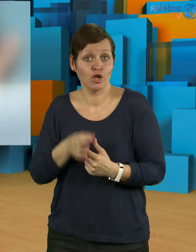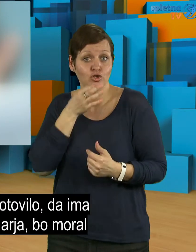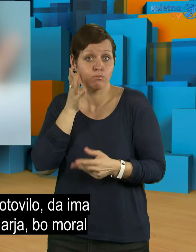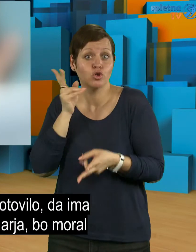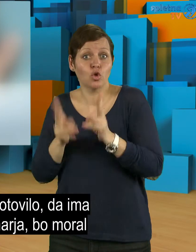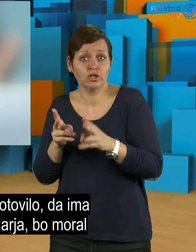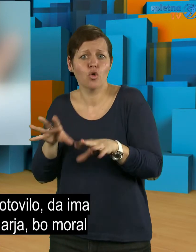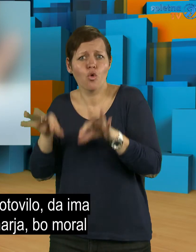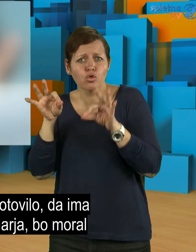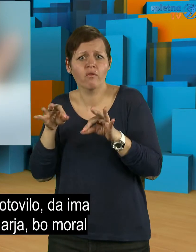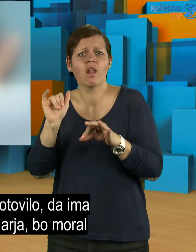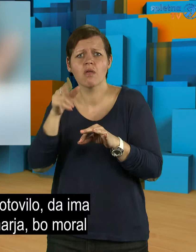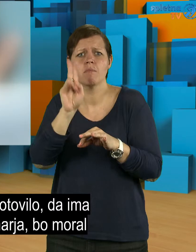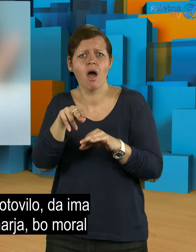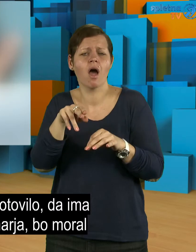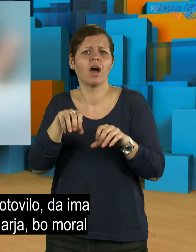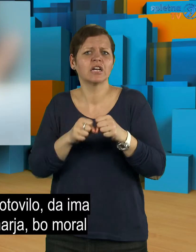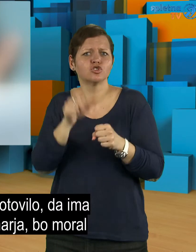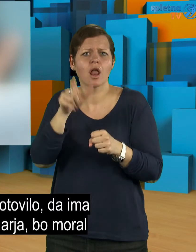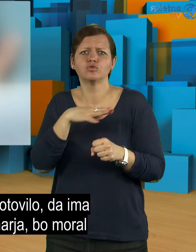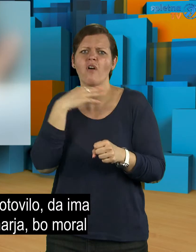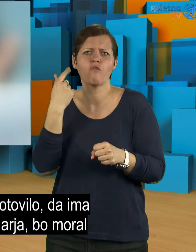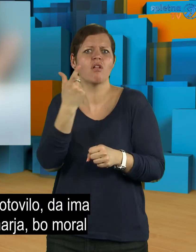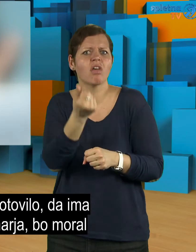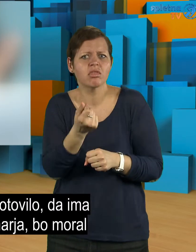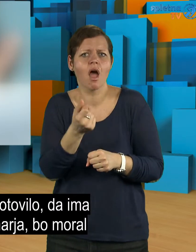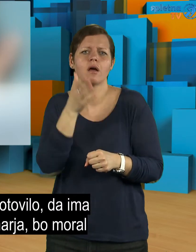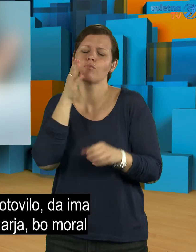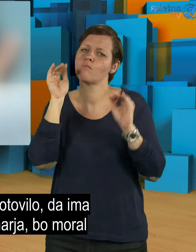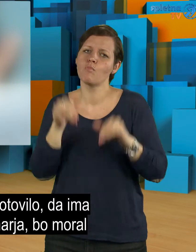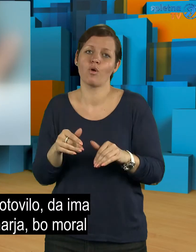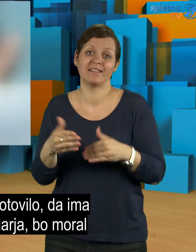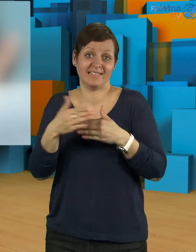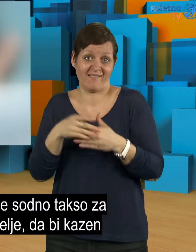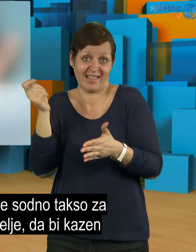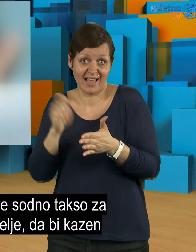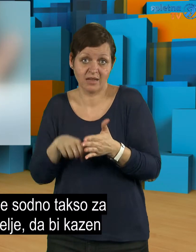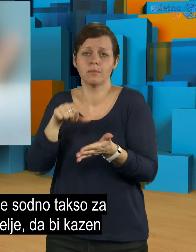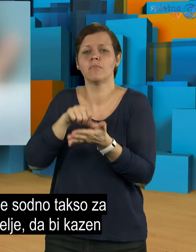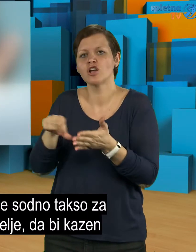Če bo sodišče ugotovilo, da ima kršilec dovolj denarja, bo moral poleg kazni plačati še sodno